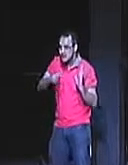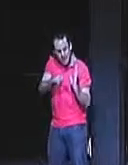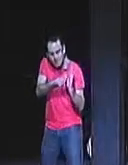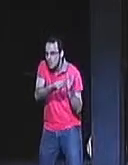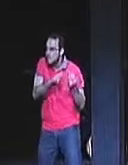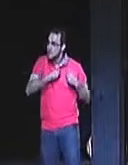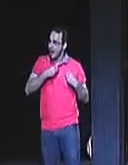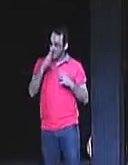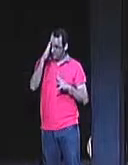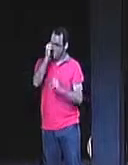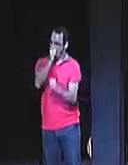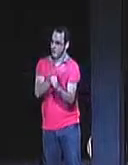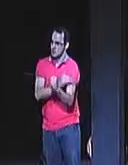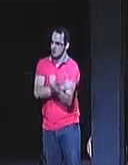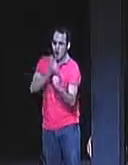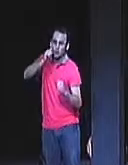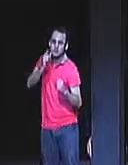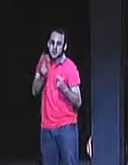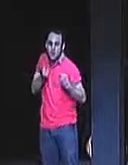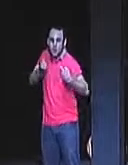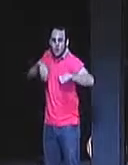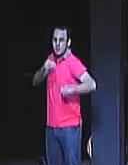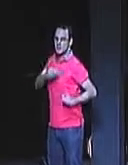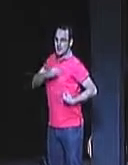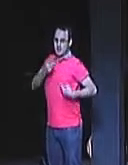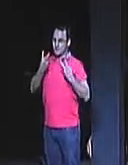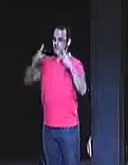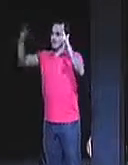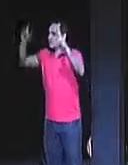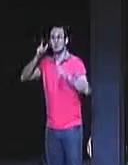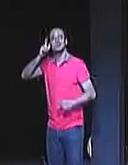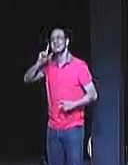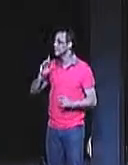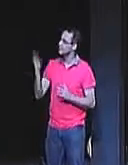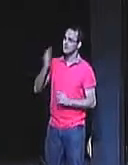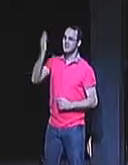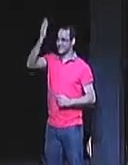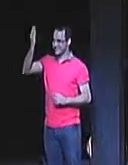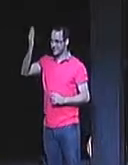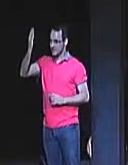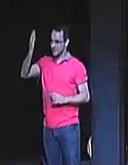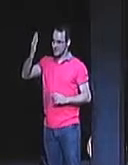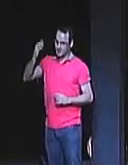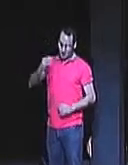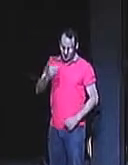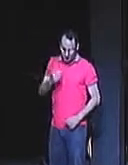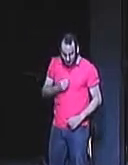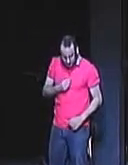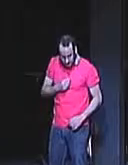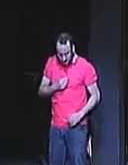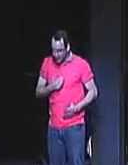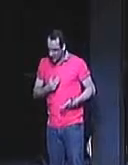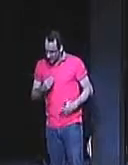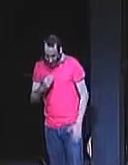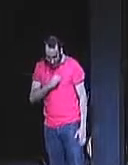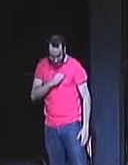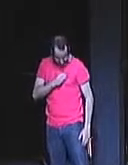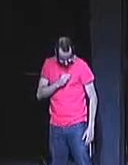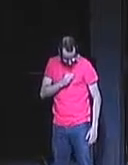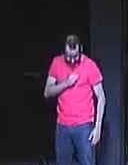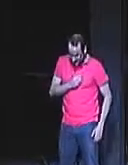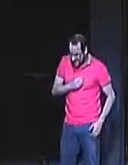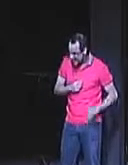o pecado se aproveitando então essa situação avança pra ganhar território começa a tomar confiança e